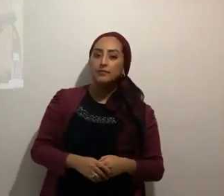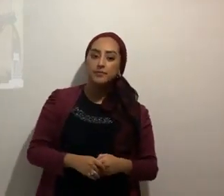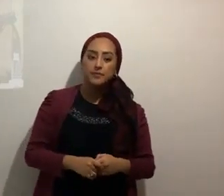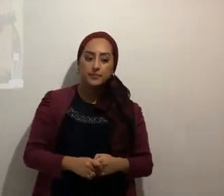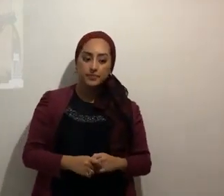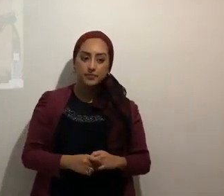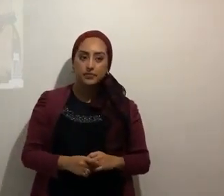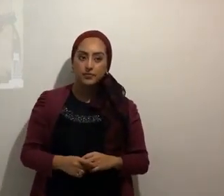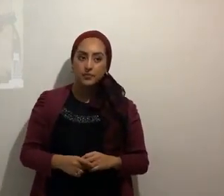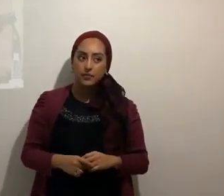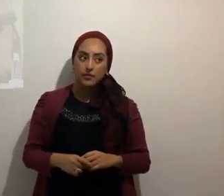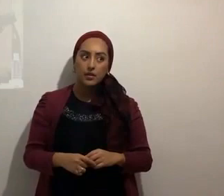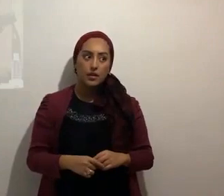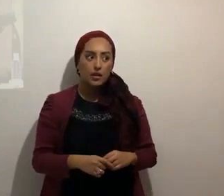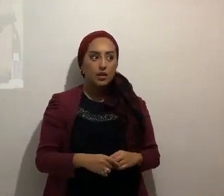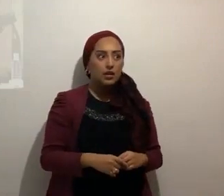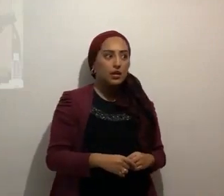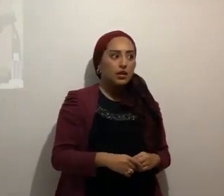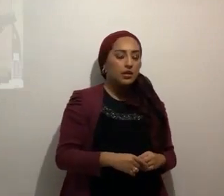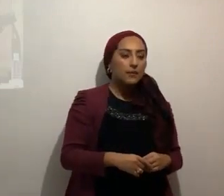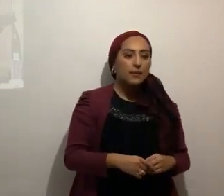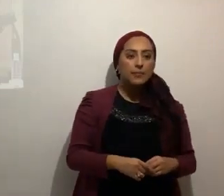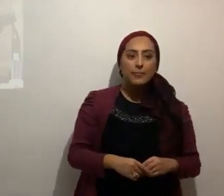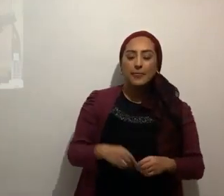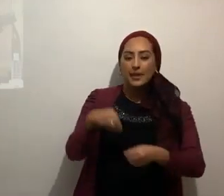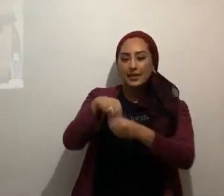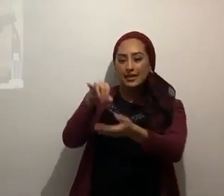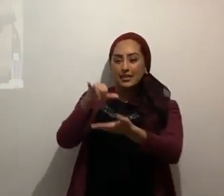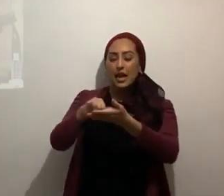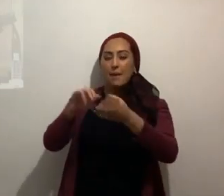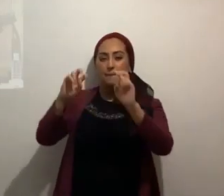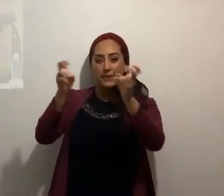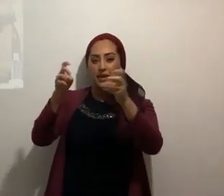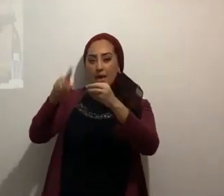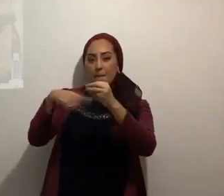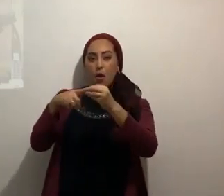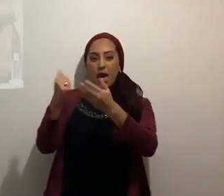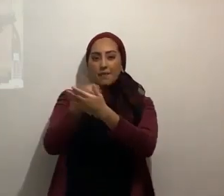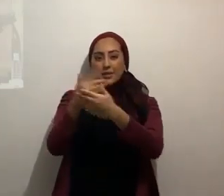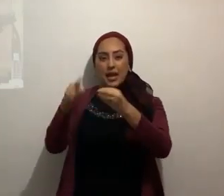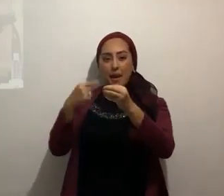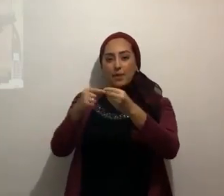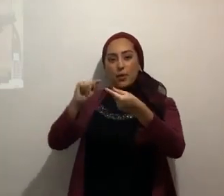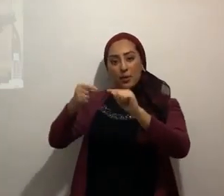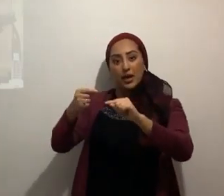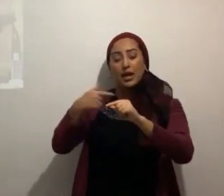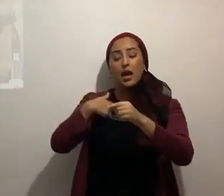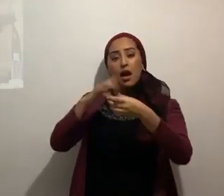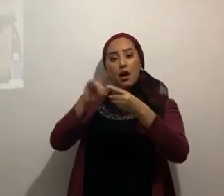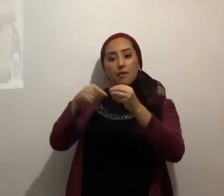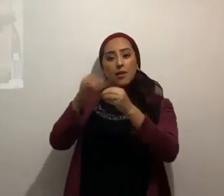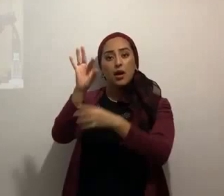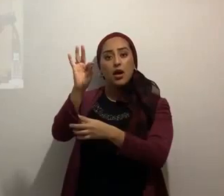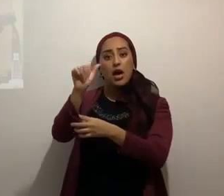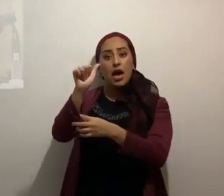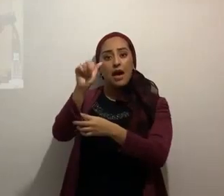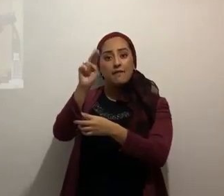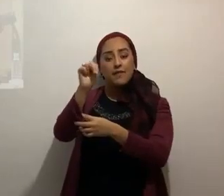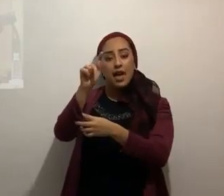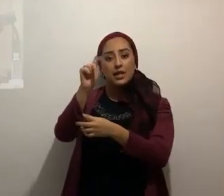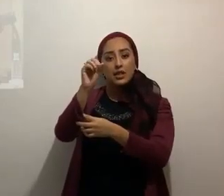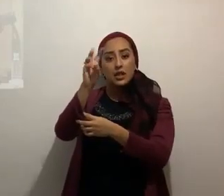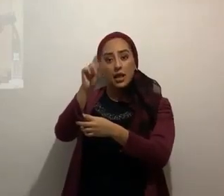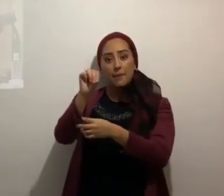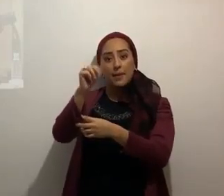ver. En ese tema de todo sobre el dolor, explico sobre el dolor fantasma. Eso es